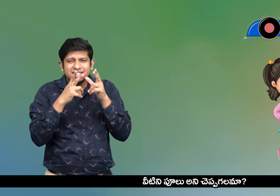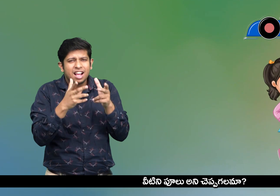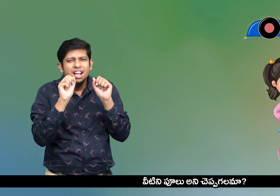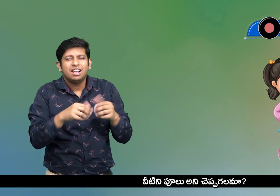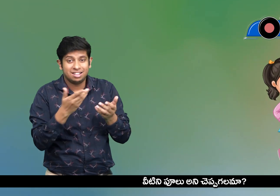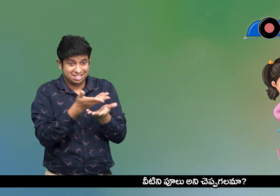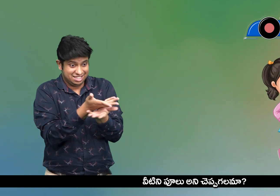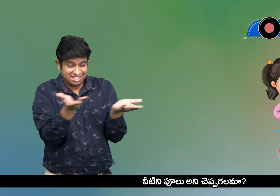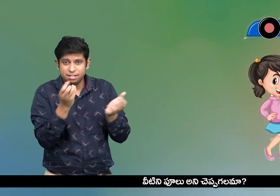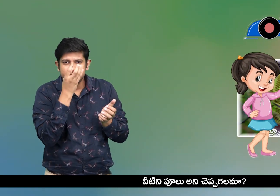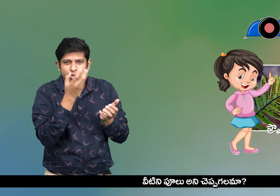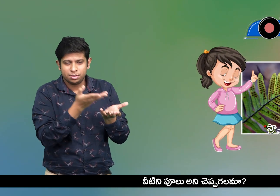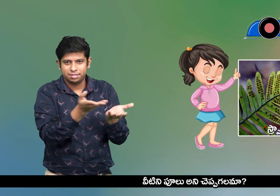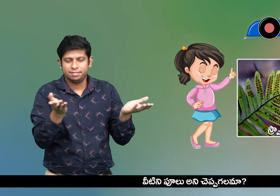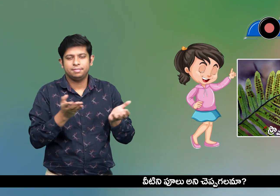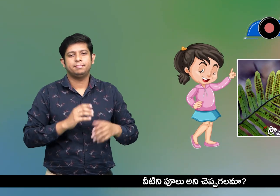మనం వీటిని పువ్వులుగా చెప్పగలమా?